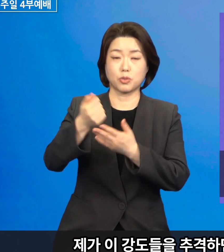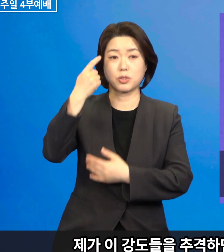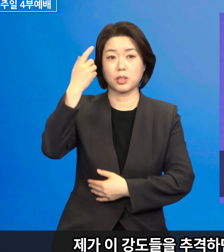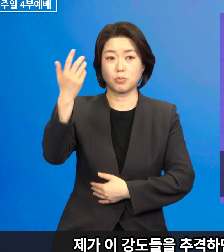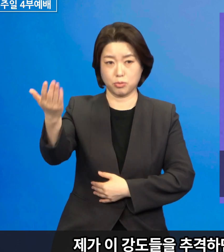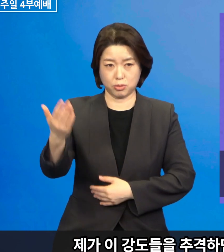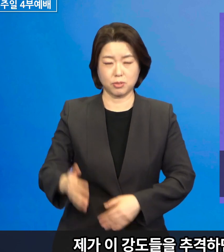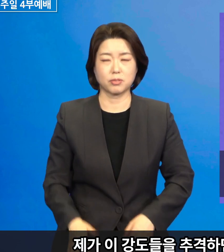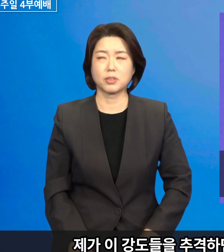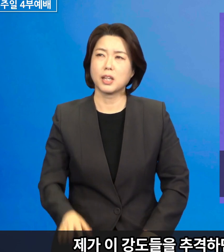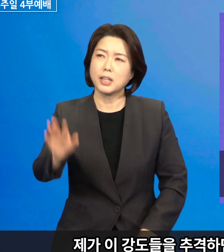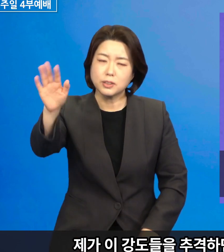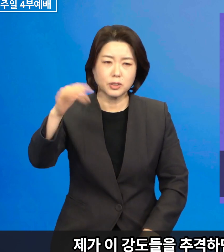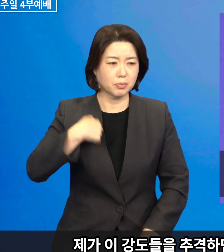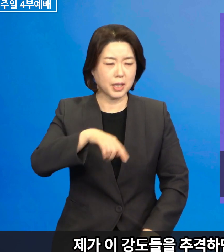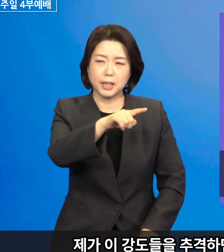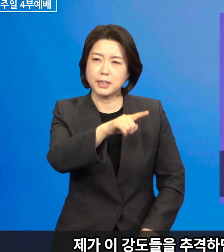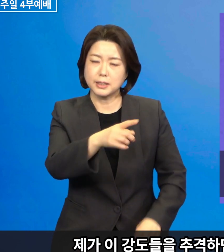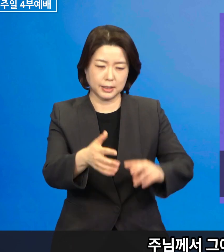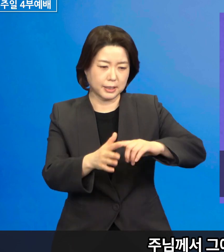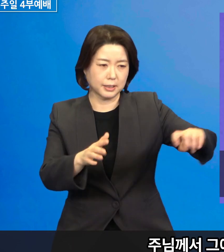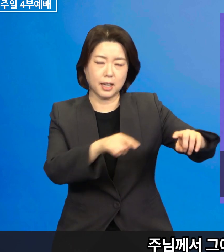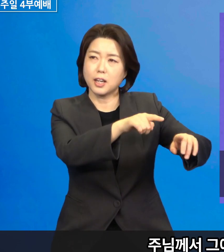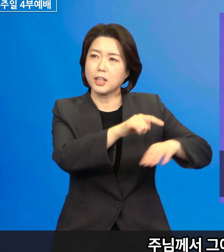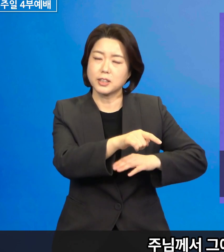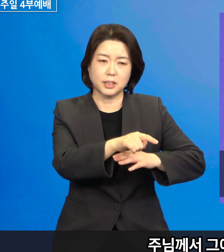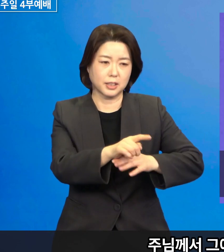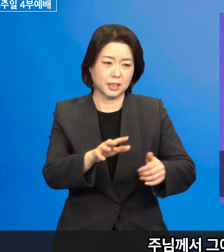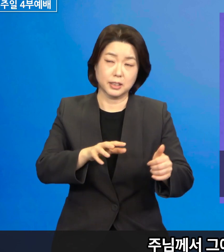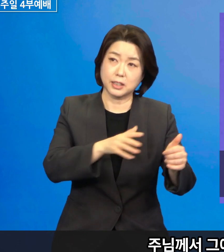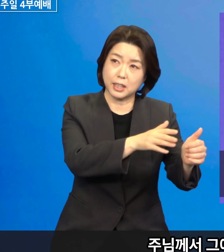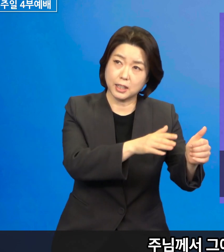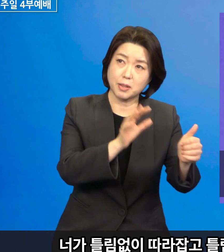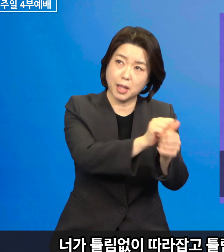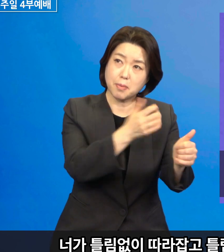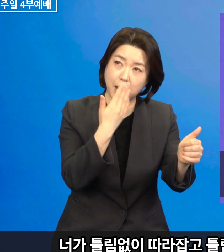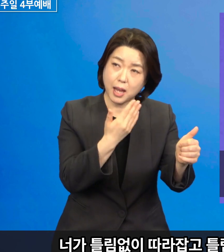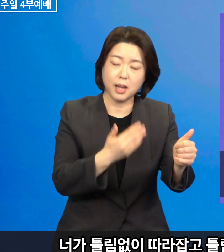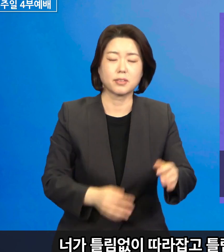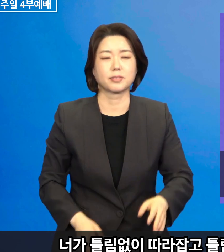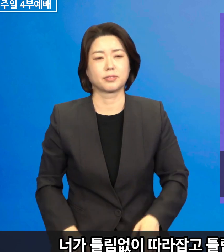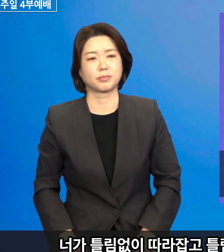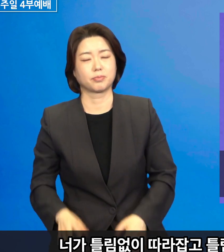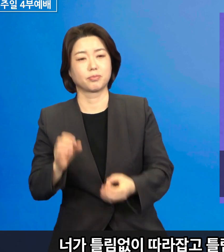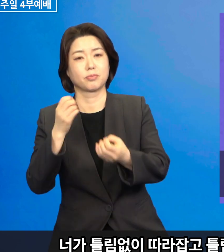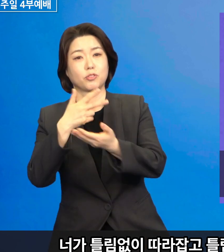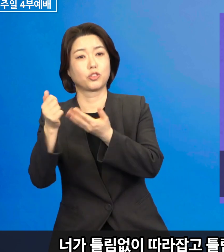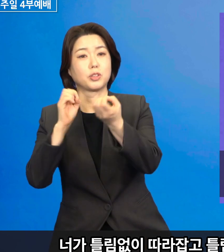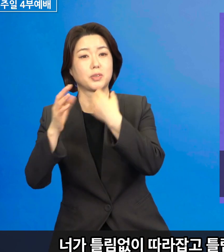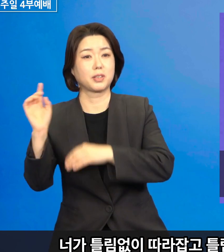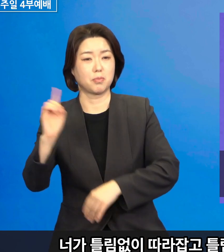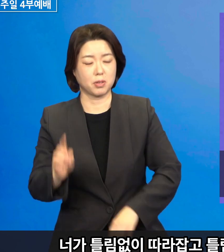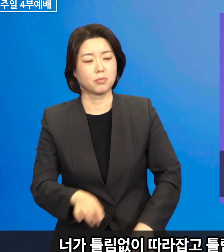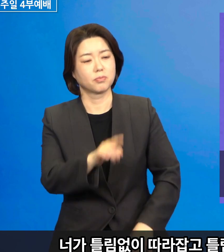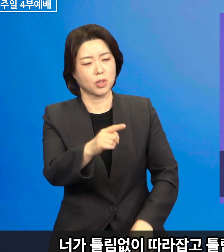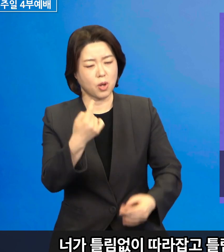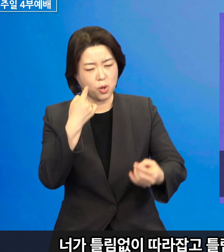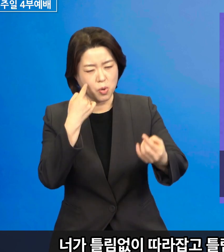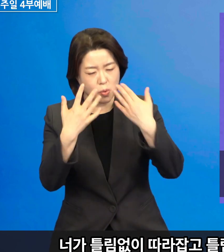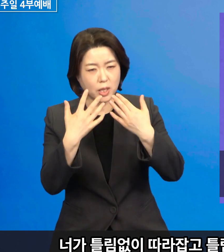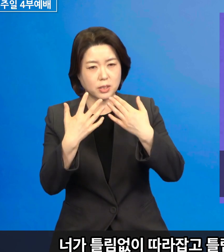강도들을 추격하면 따라잡을 수 있겠습니까? 주님께서 그에게 대답하셨다. 너가 틀림없이 따라잡고 틀림없이 되찾을